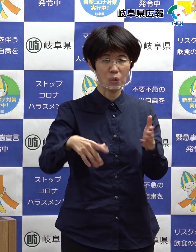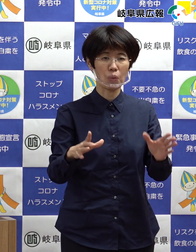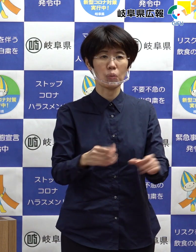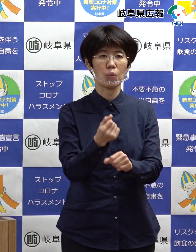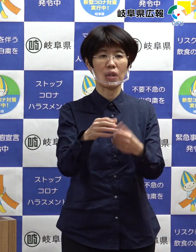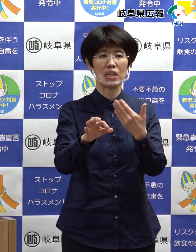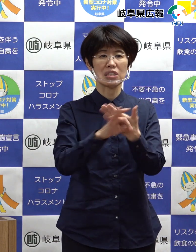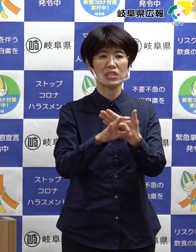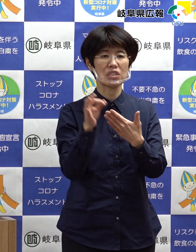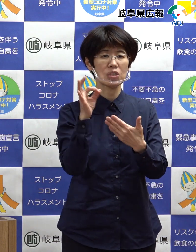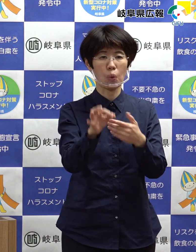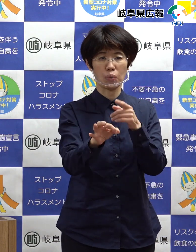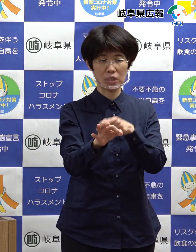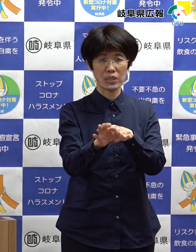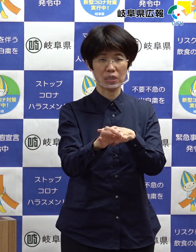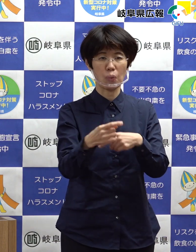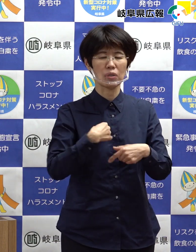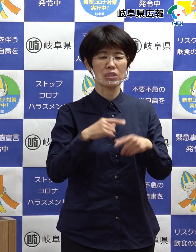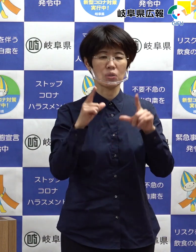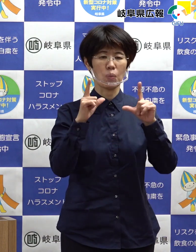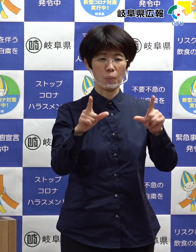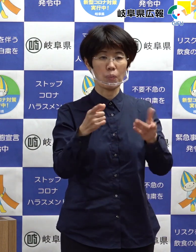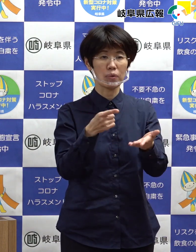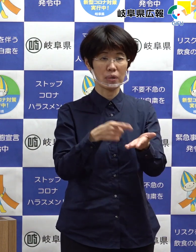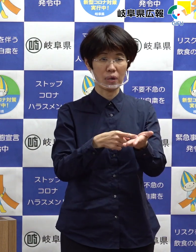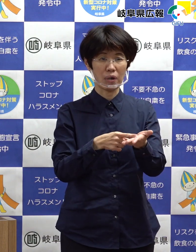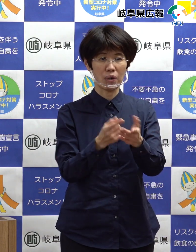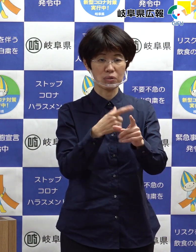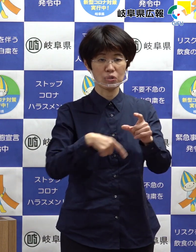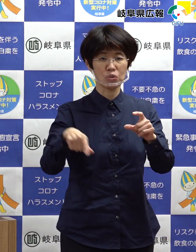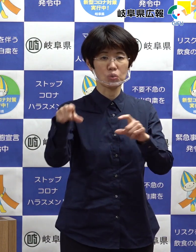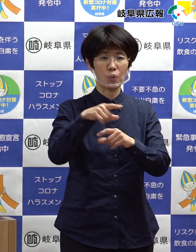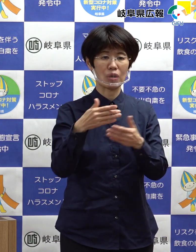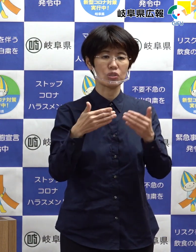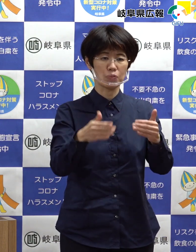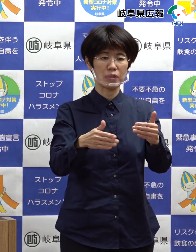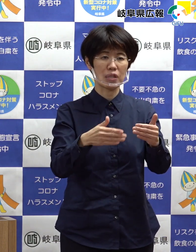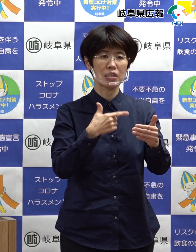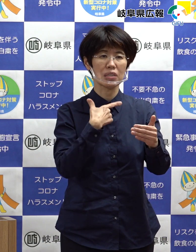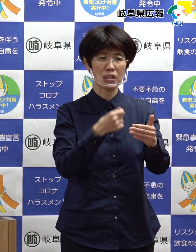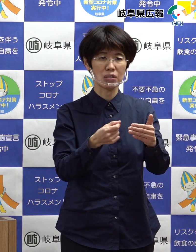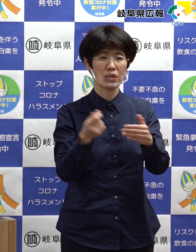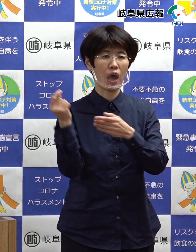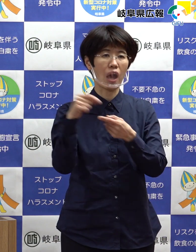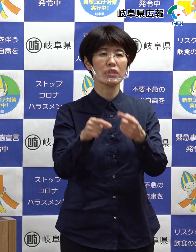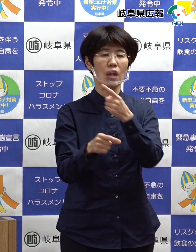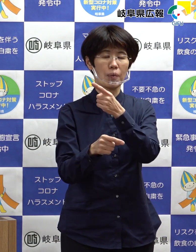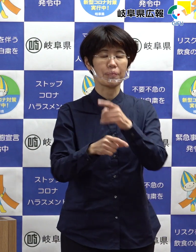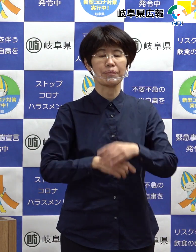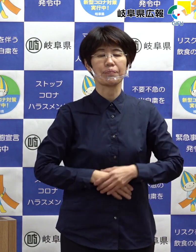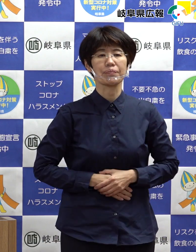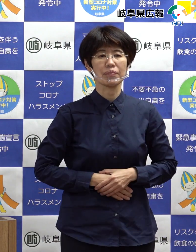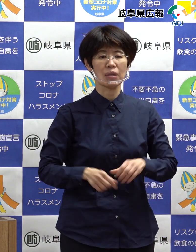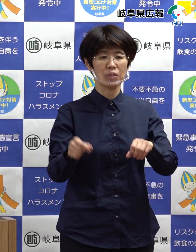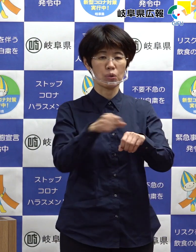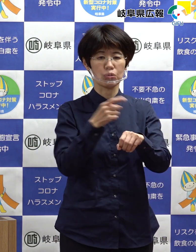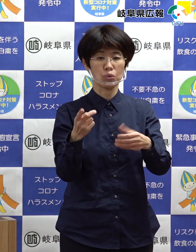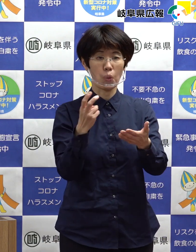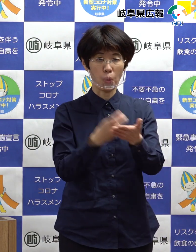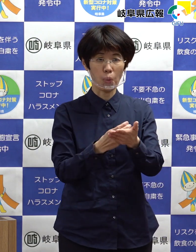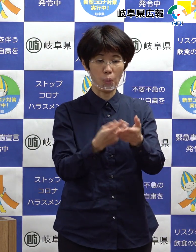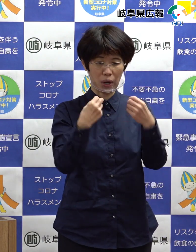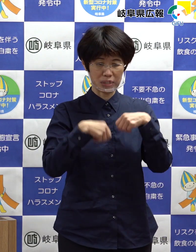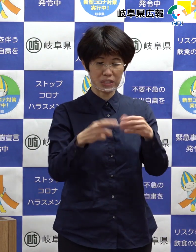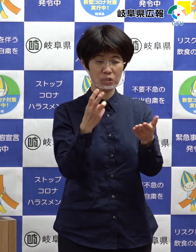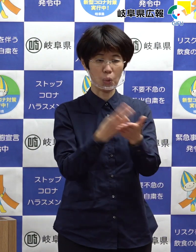交付金、これは私の要望であったわけですが、今後増額を進めていくという話がございました。それから特措法、感染